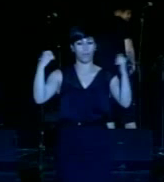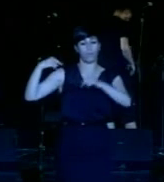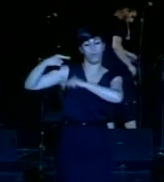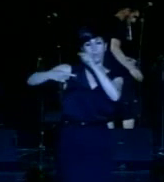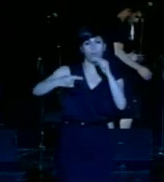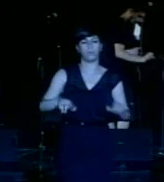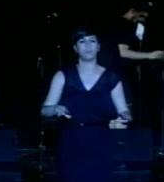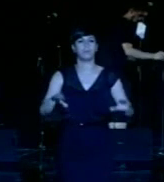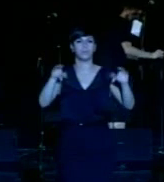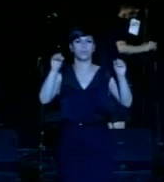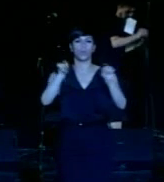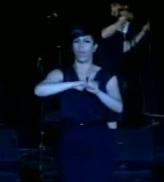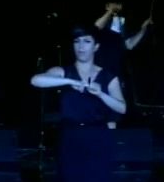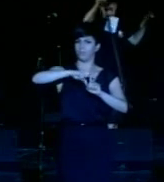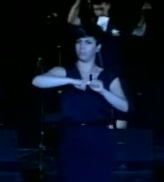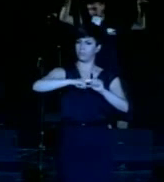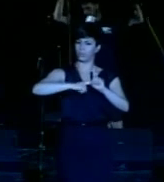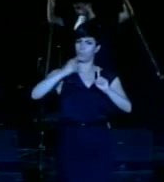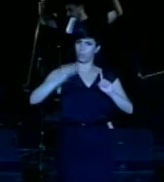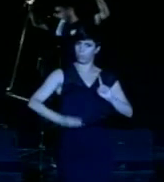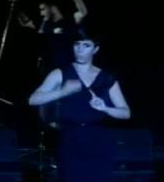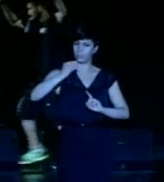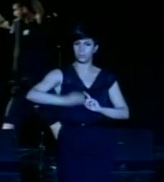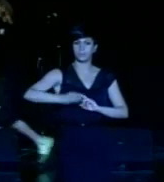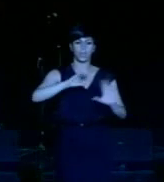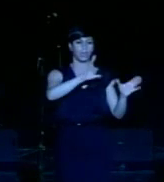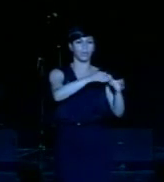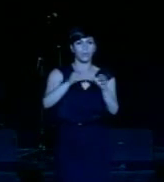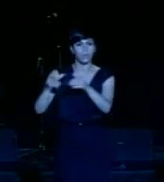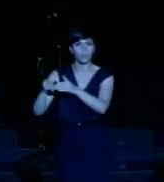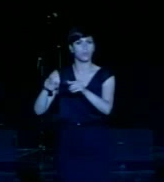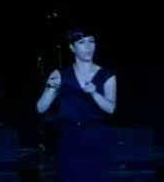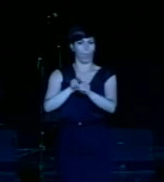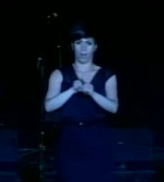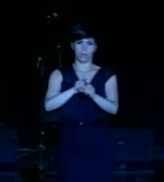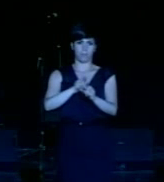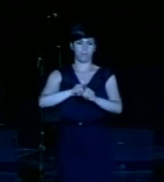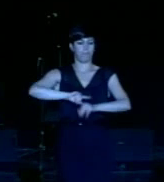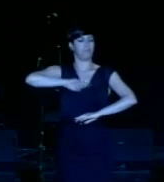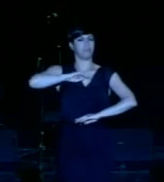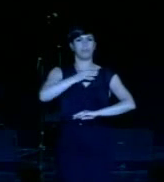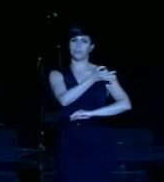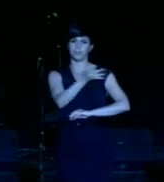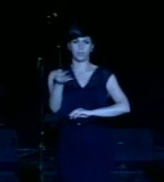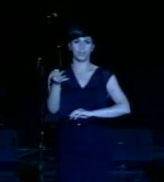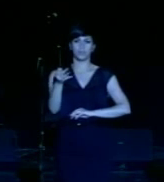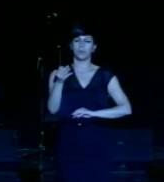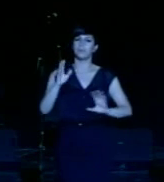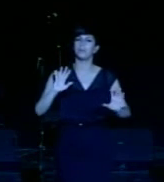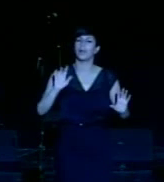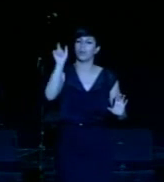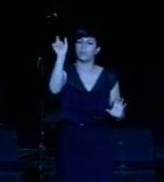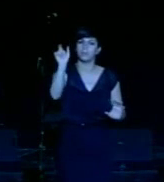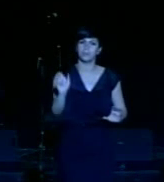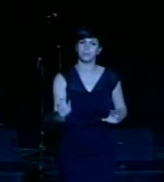Burgos ha habido un nivel muy alto, los grupos han dado el do de pecho, pero si hay alguien que se